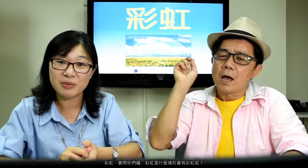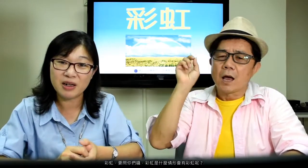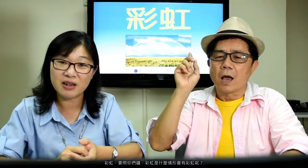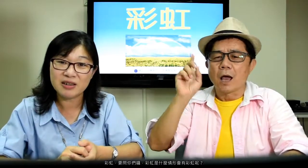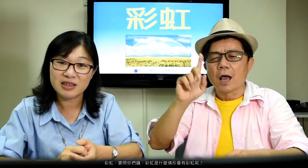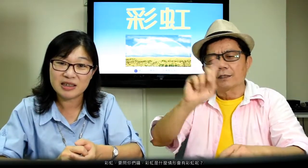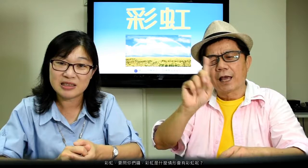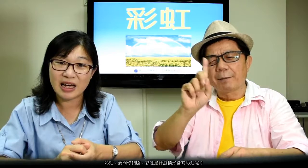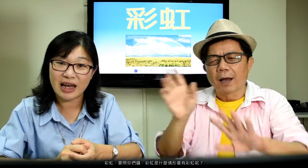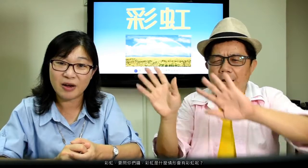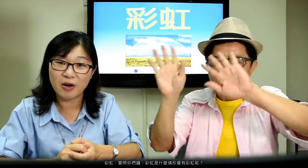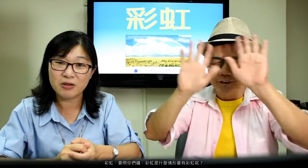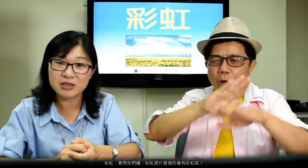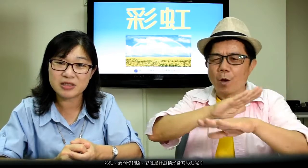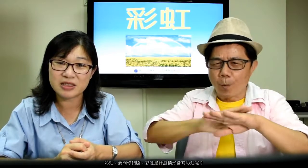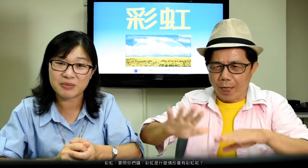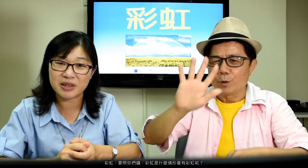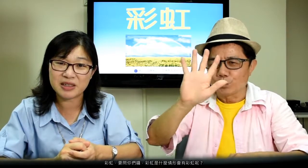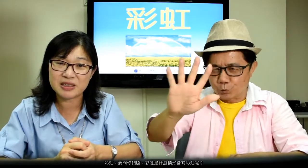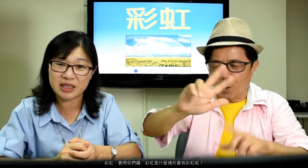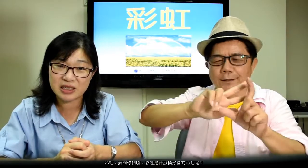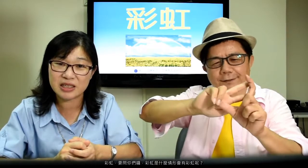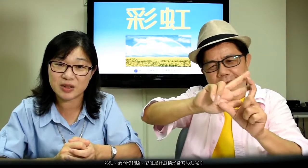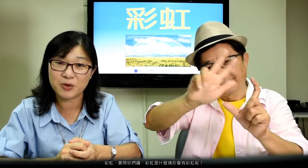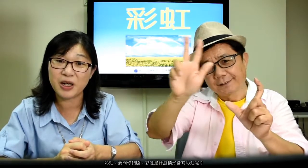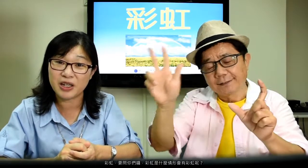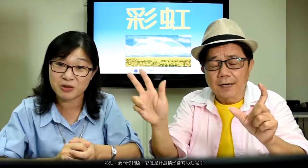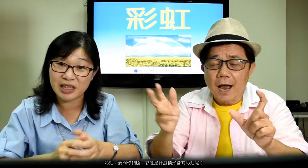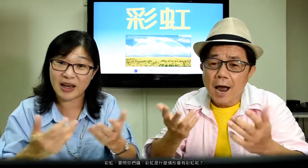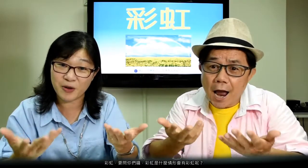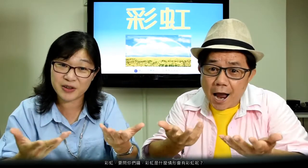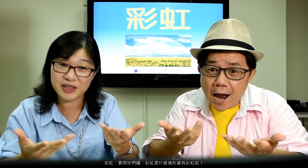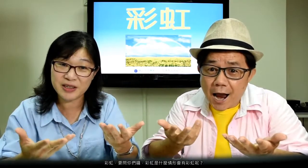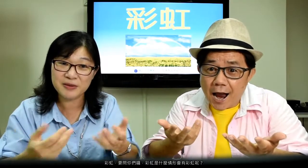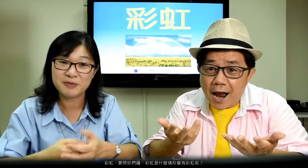们咯，彩虹是什么情形会有彩虹呢？